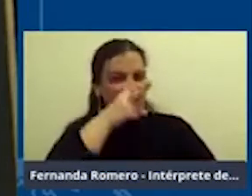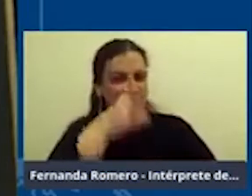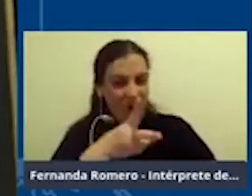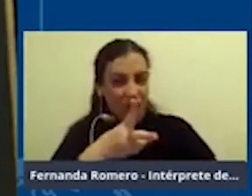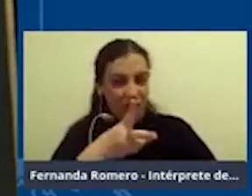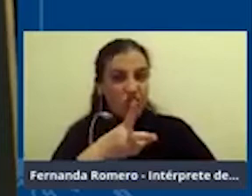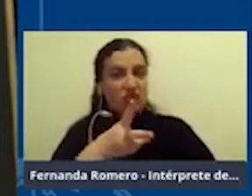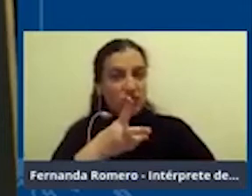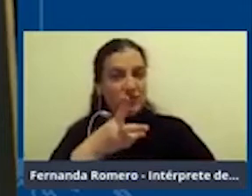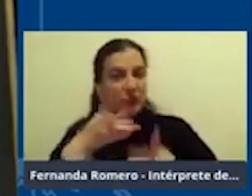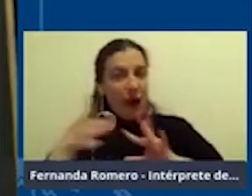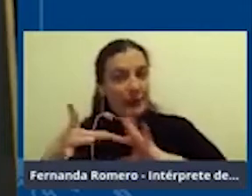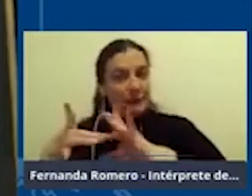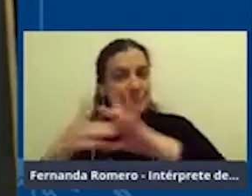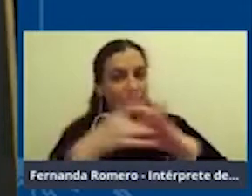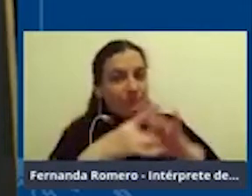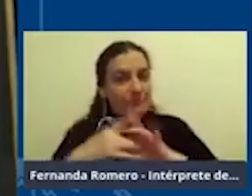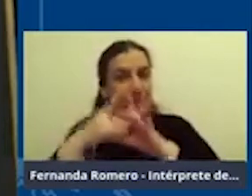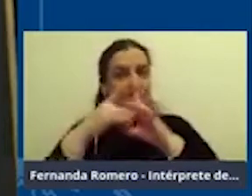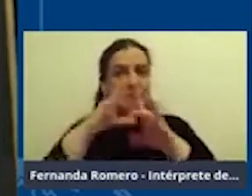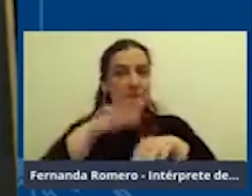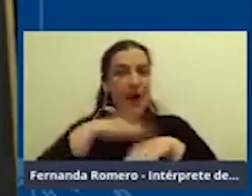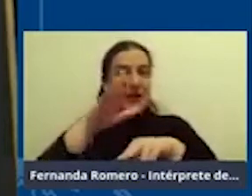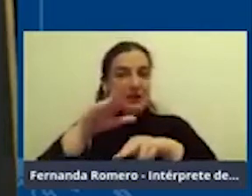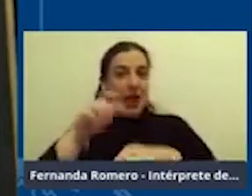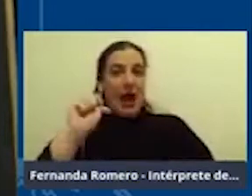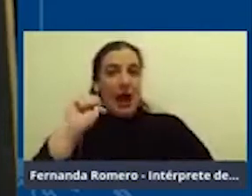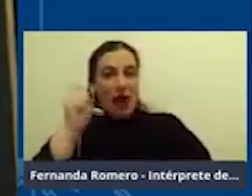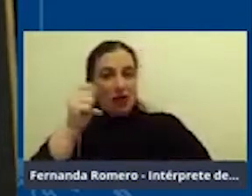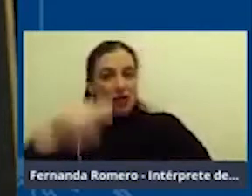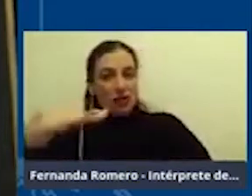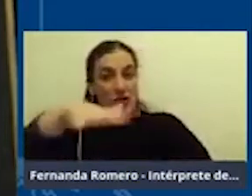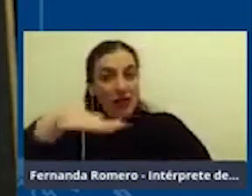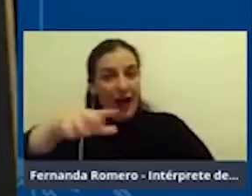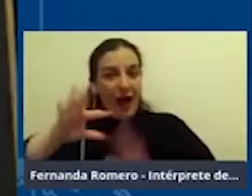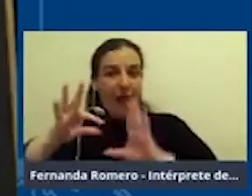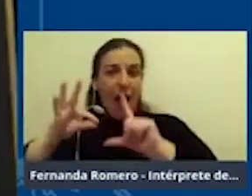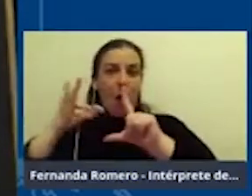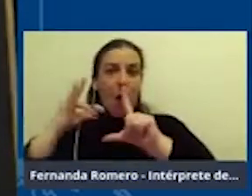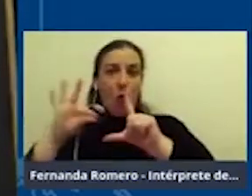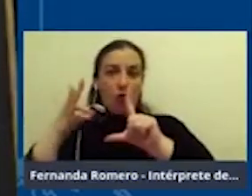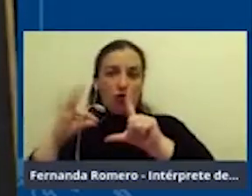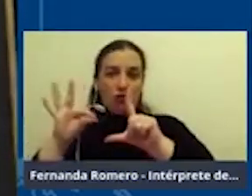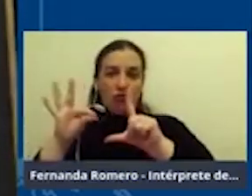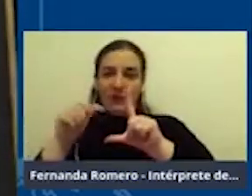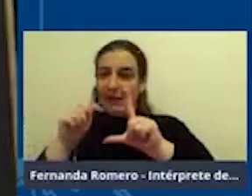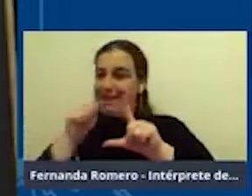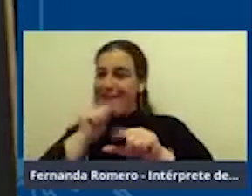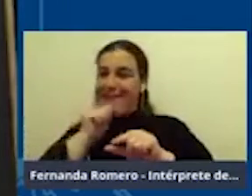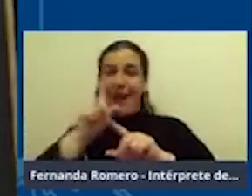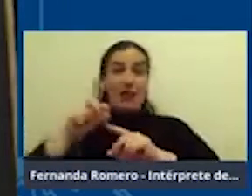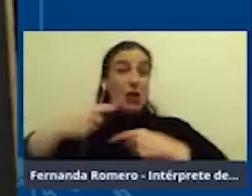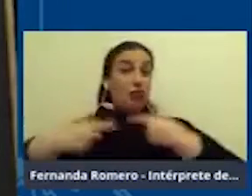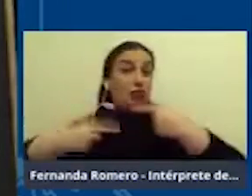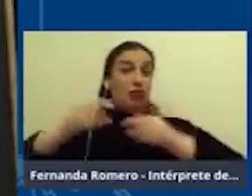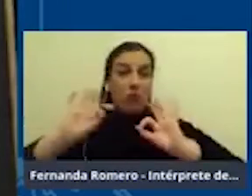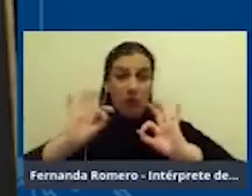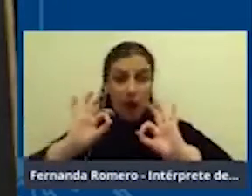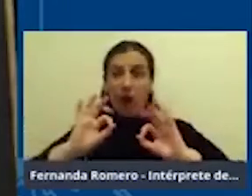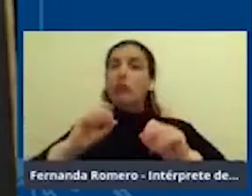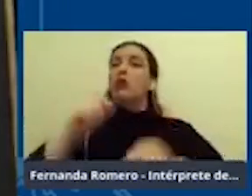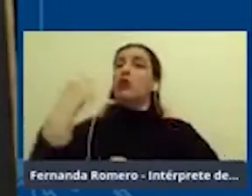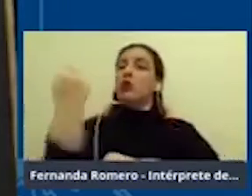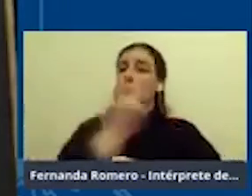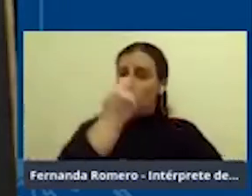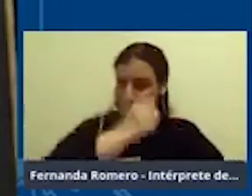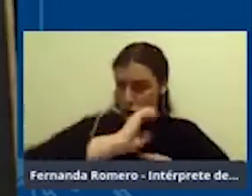uma integração maior. No caso da Argentina, na área da logística, que a gente ainda não discutia, o Rio Grande do Sul é um grande exportador,